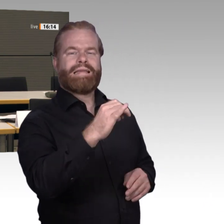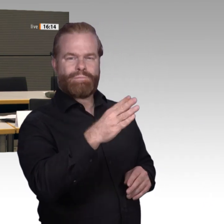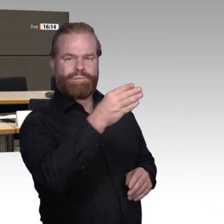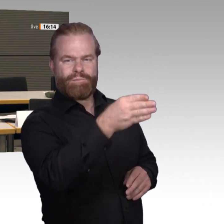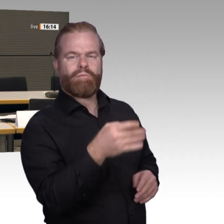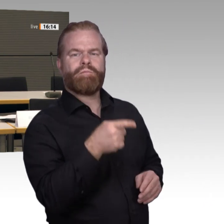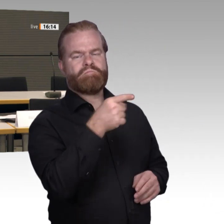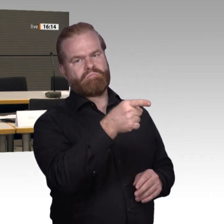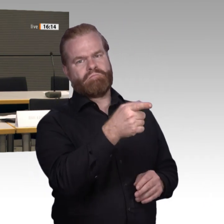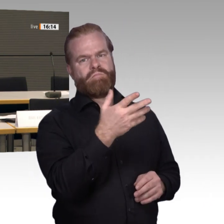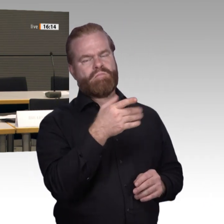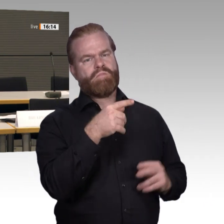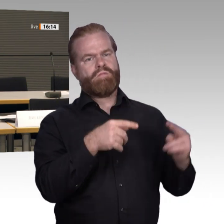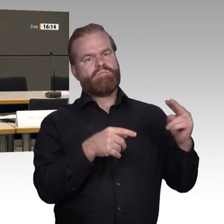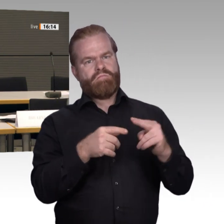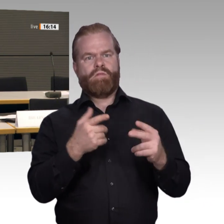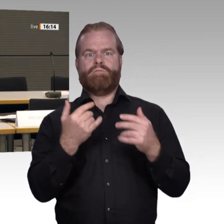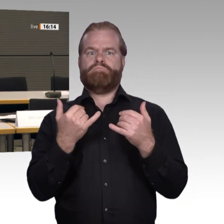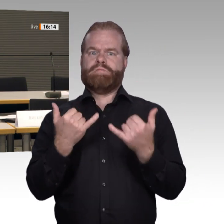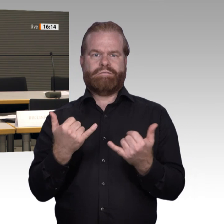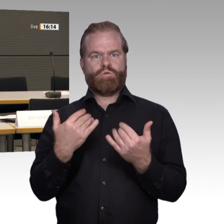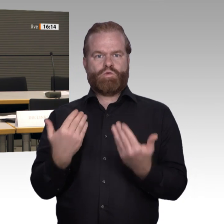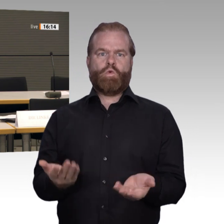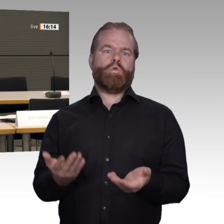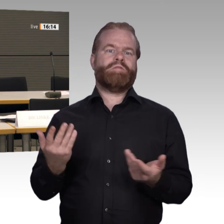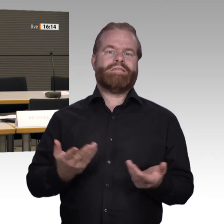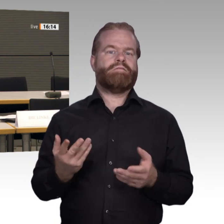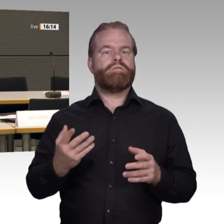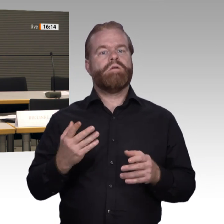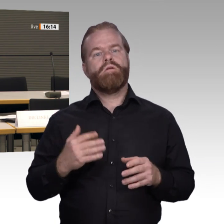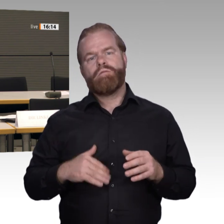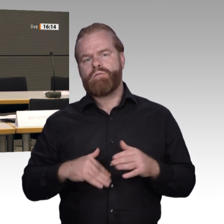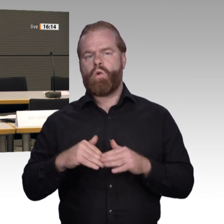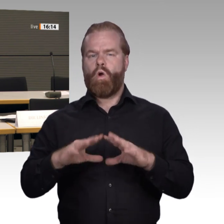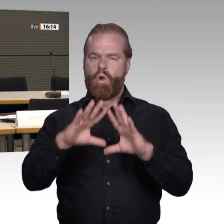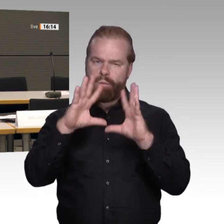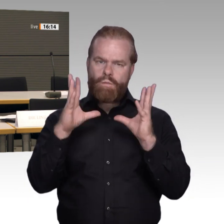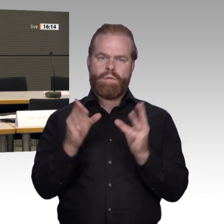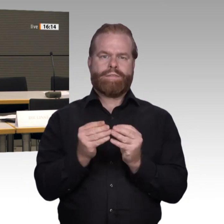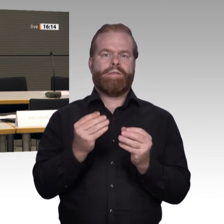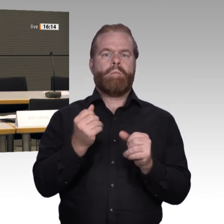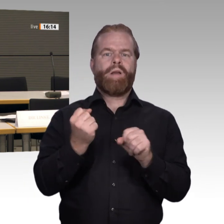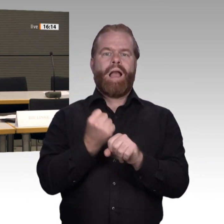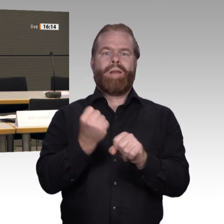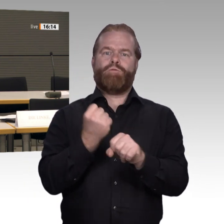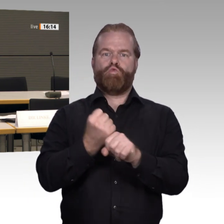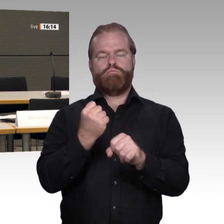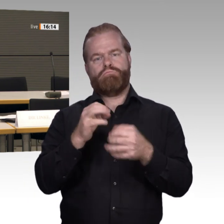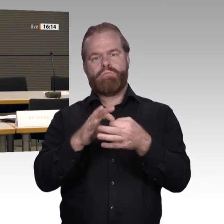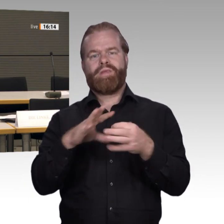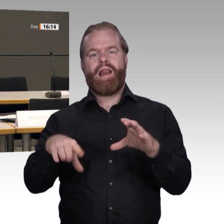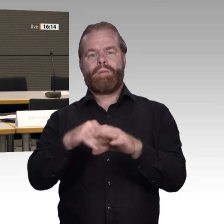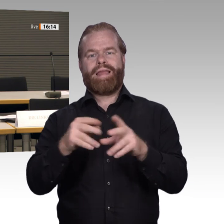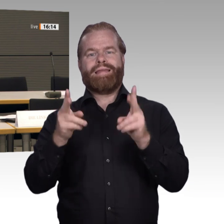mit Behinderung vorgenommen wurde und dass das Zwangspoolen von Leistungen und der Mehrkostenvorbehalt in